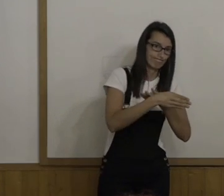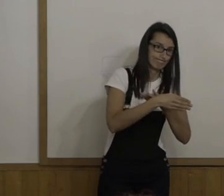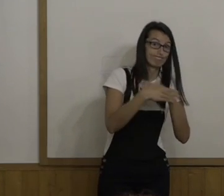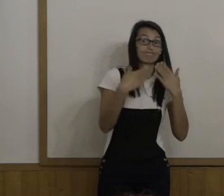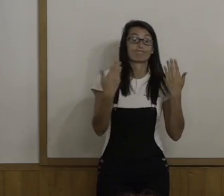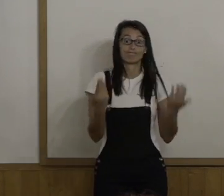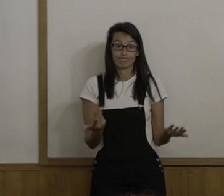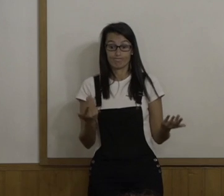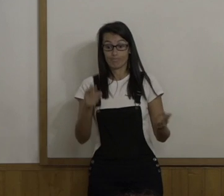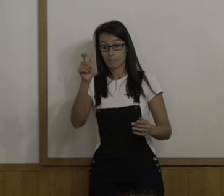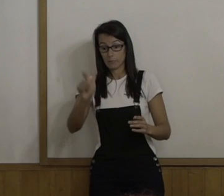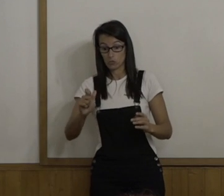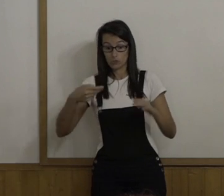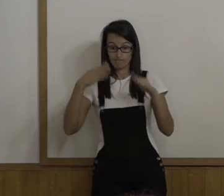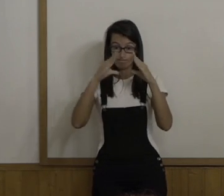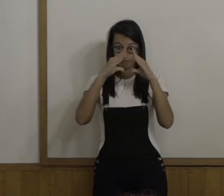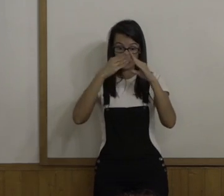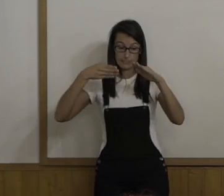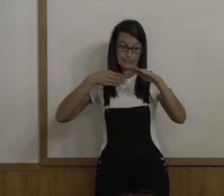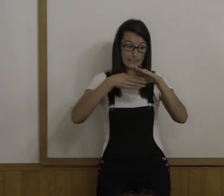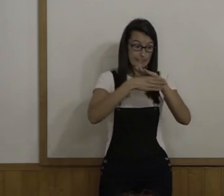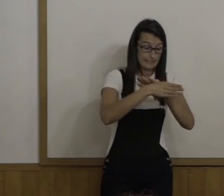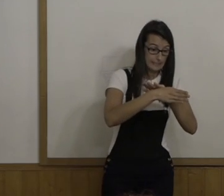el hombre, pues, evidentemente muy devoto,